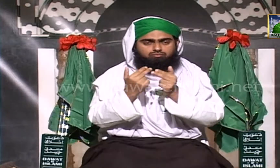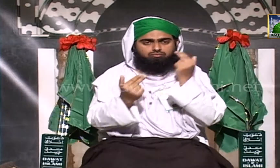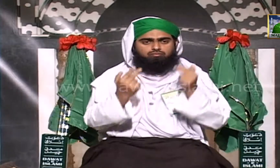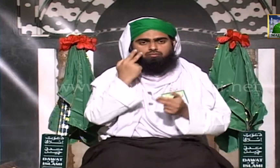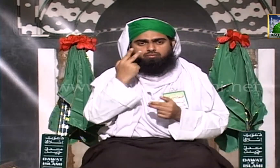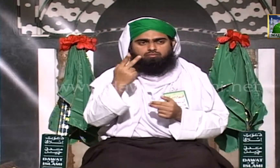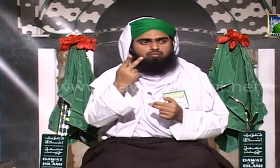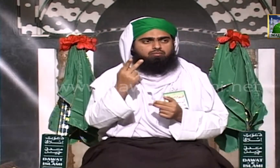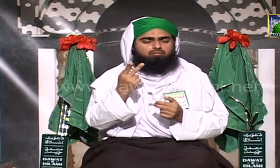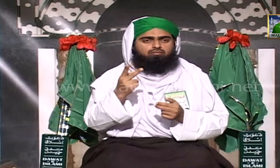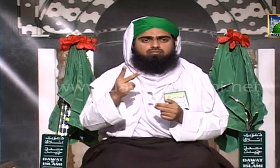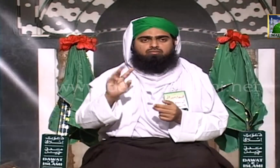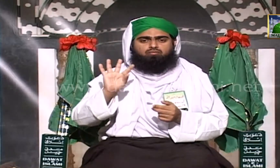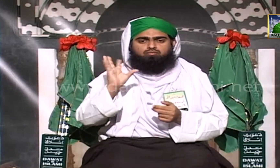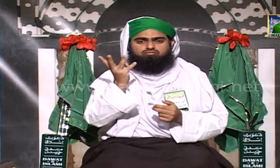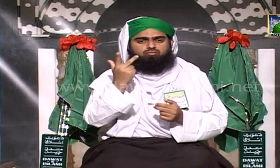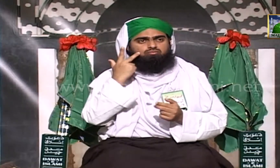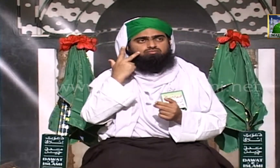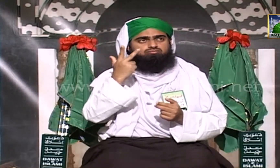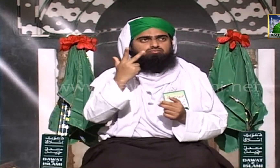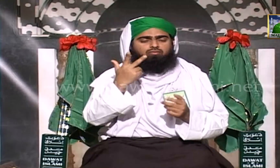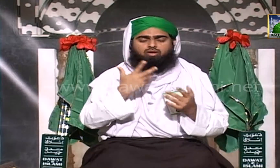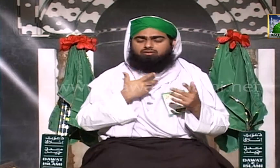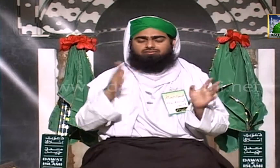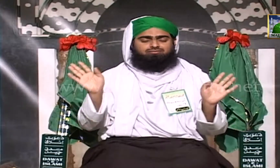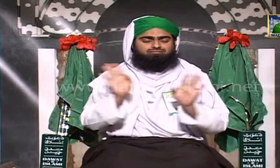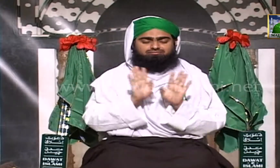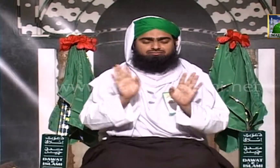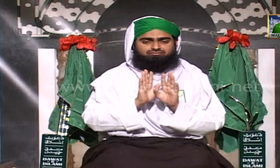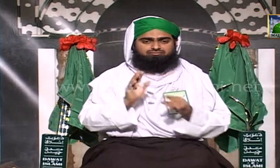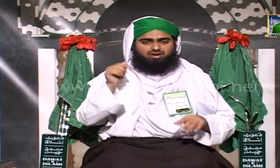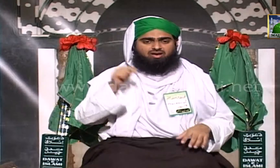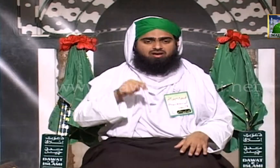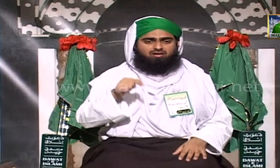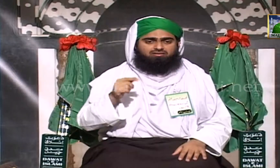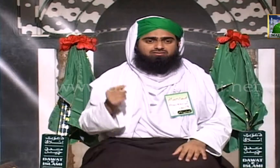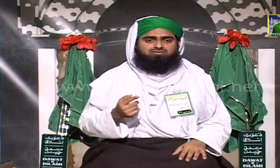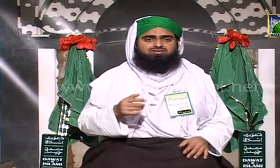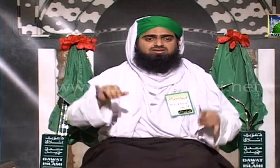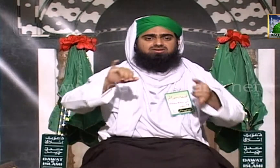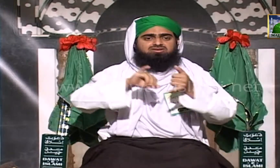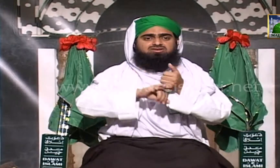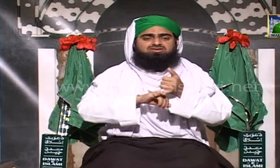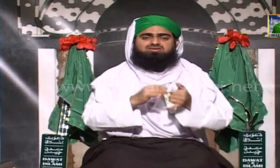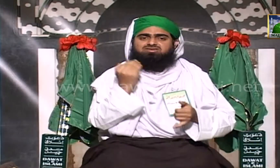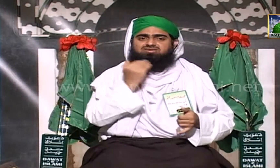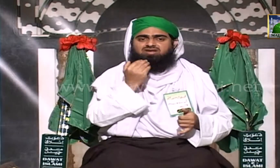کی پرواز عقل چھو بھی نہیں سکتی۔ دور حاضر کا سب سے بڑا سائنسدان آئنسٹائن کہہ